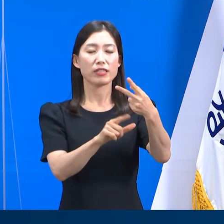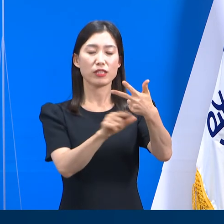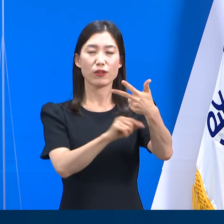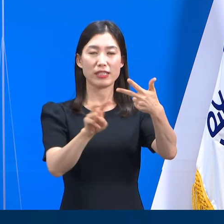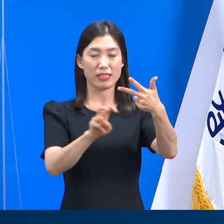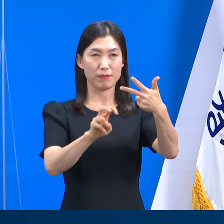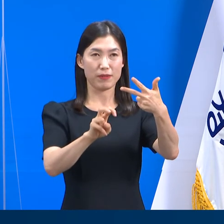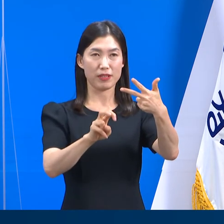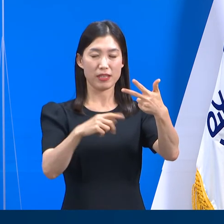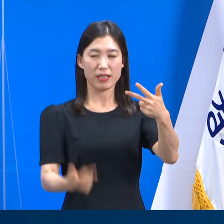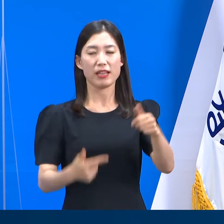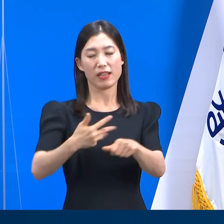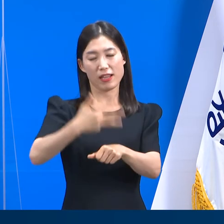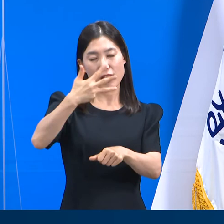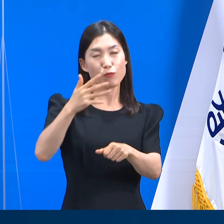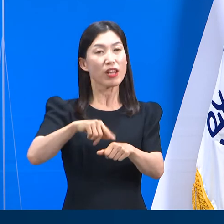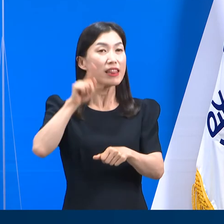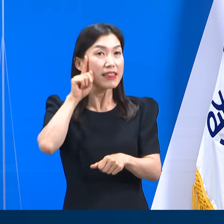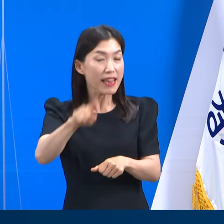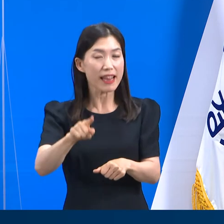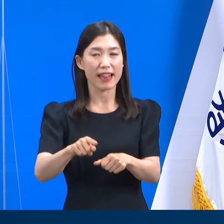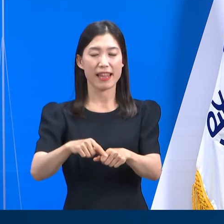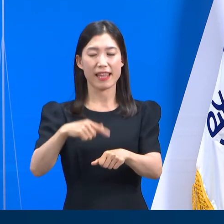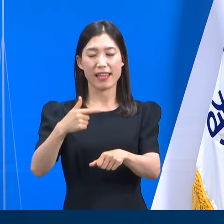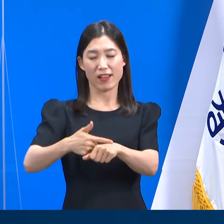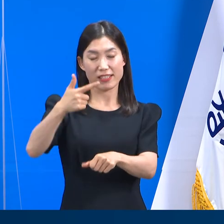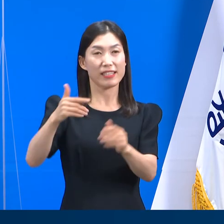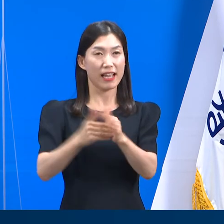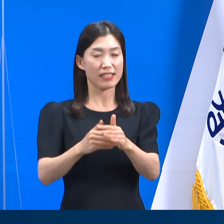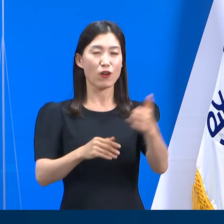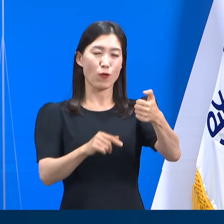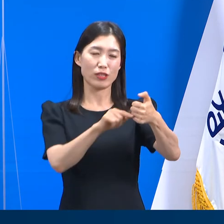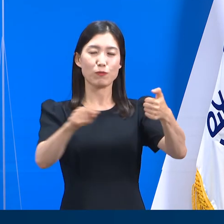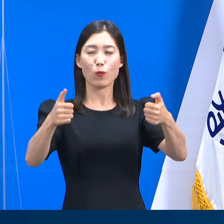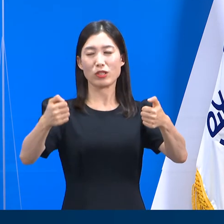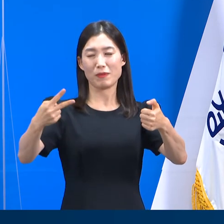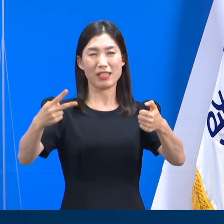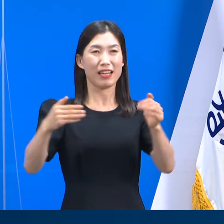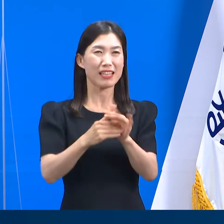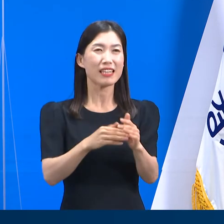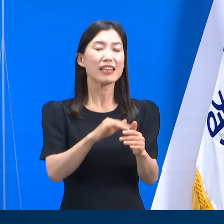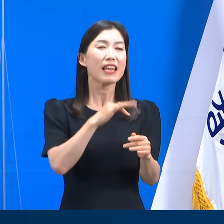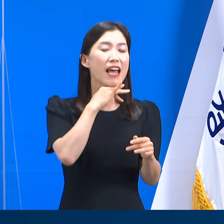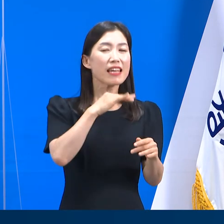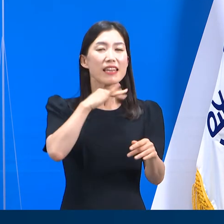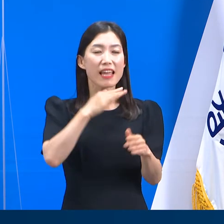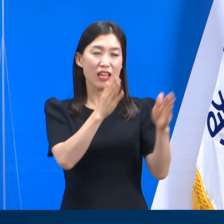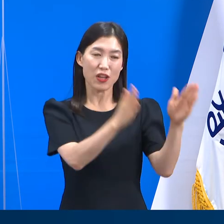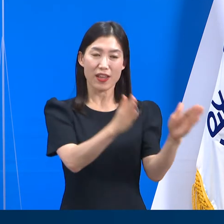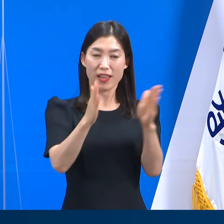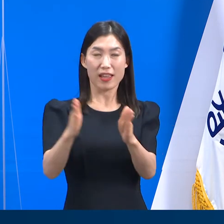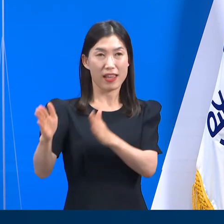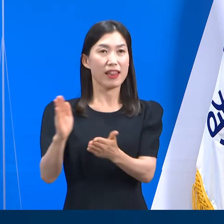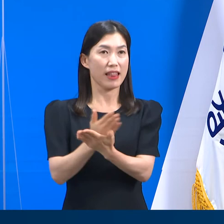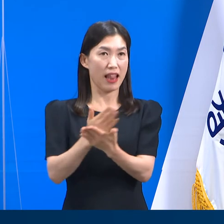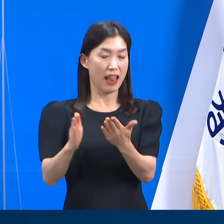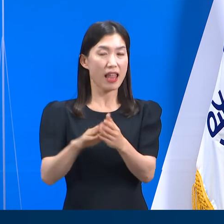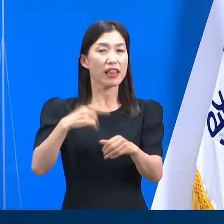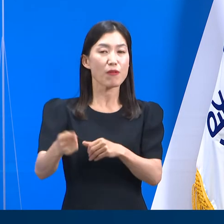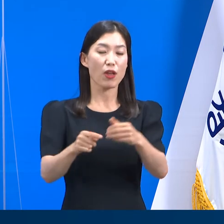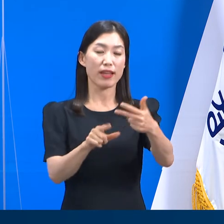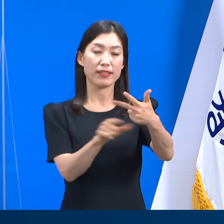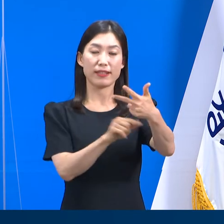18시부터는 21일 18시까지는 50에서 52세만 예약 가능하며 21일 20시부터는 연령이 구분